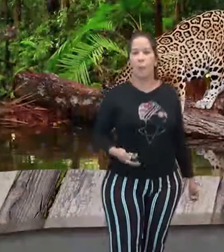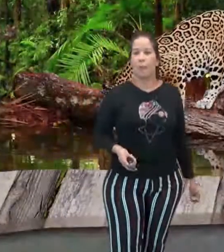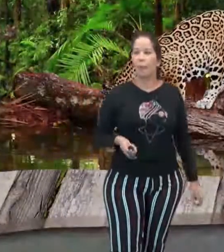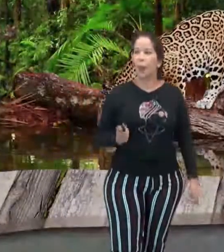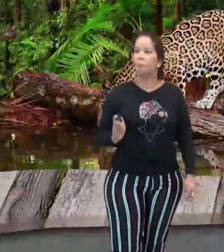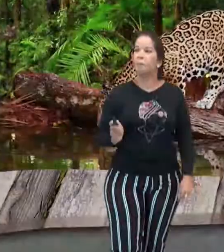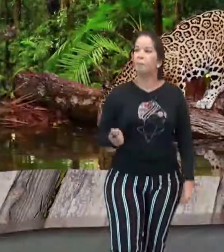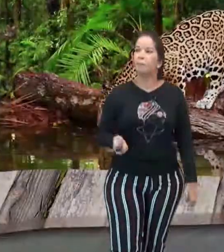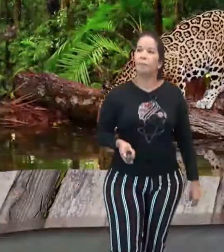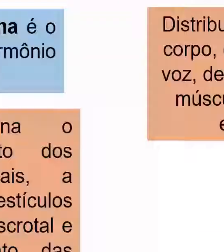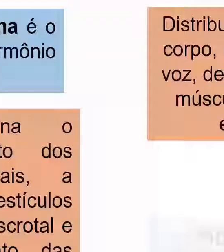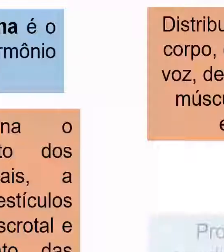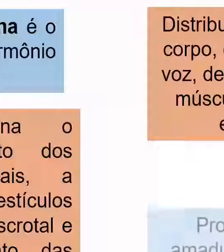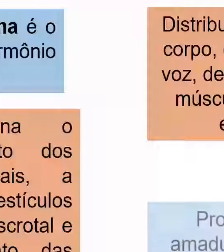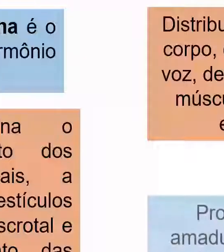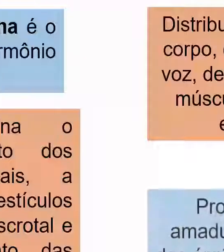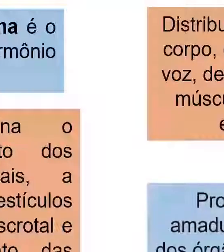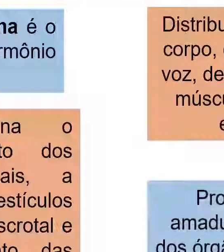corpo, tá?